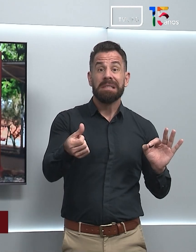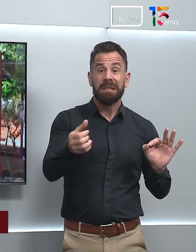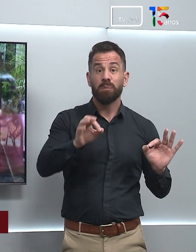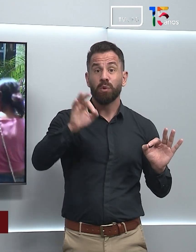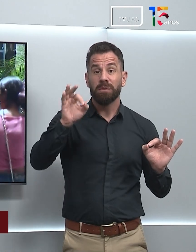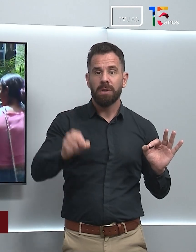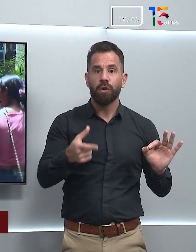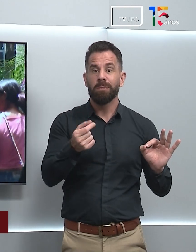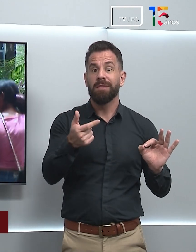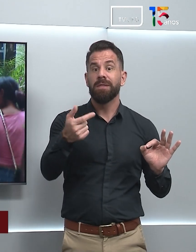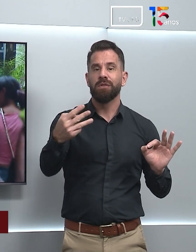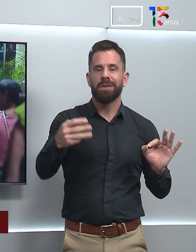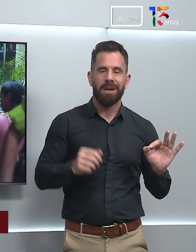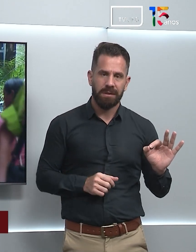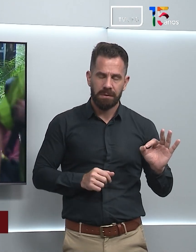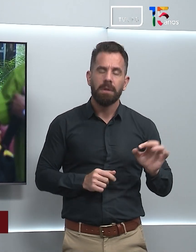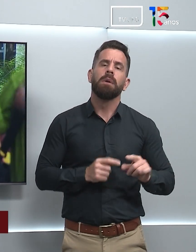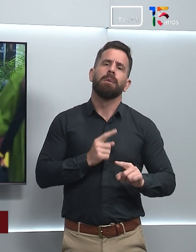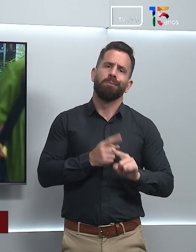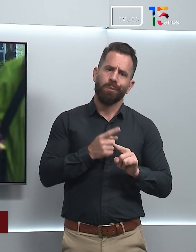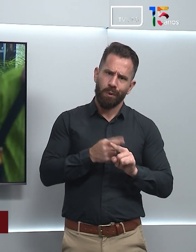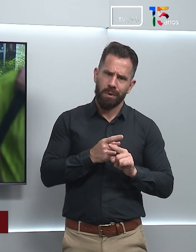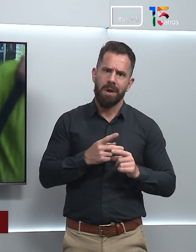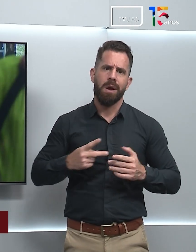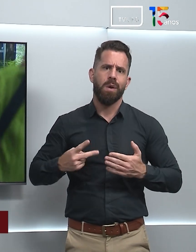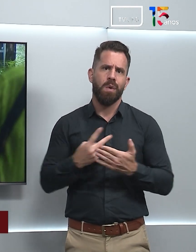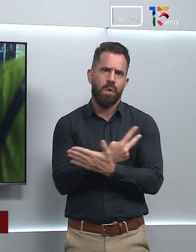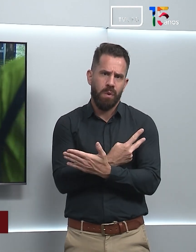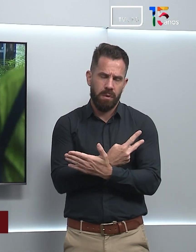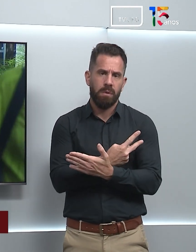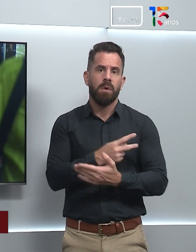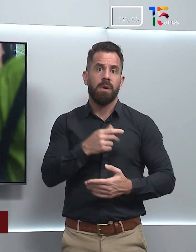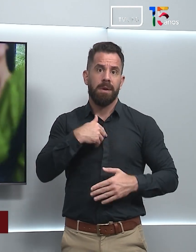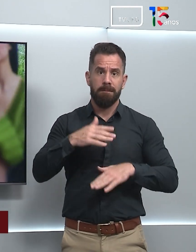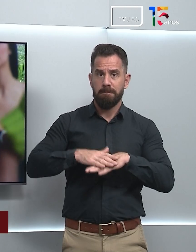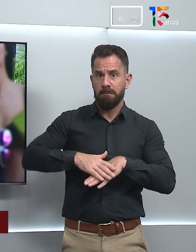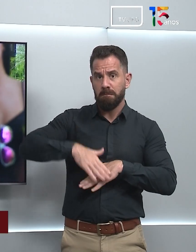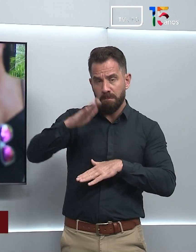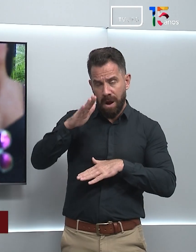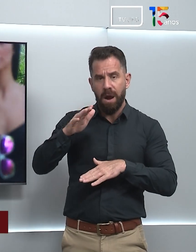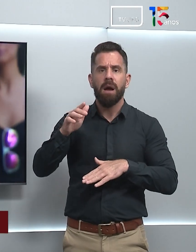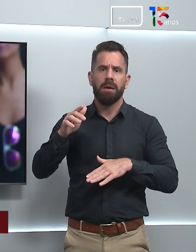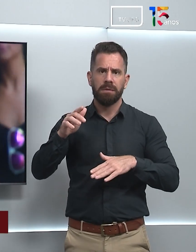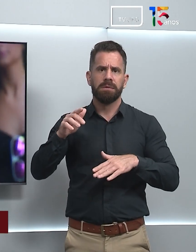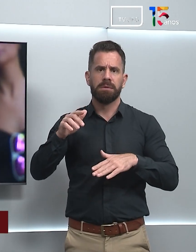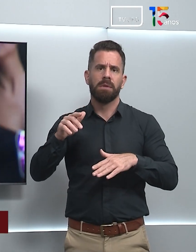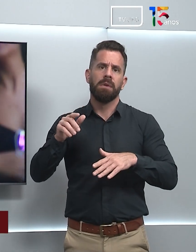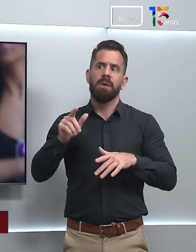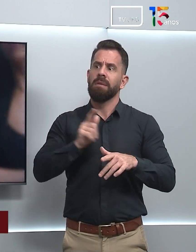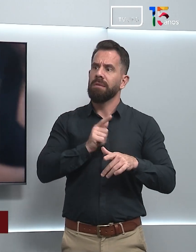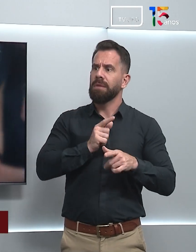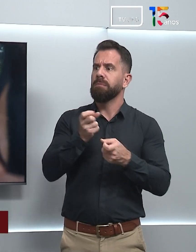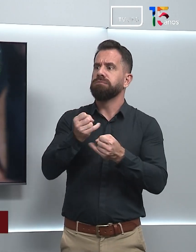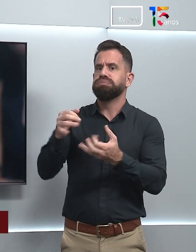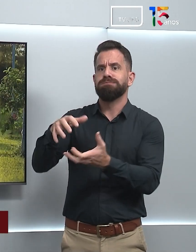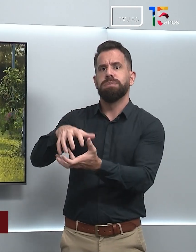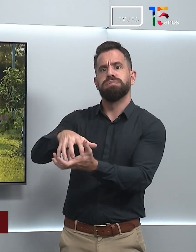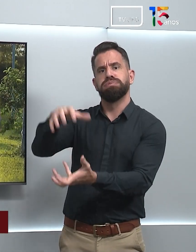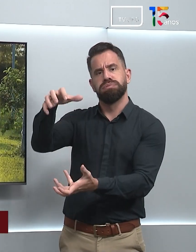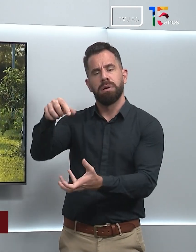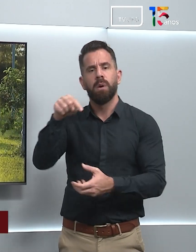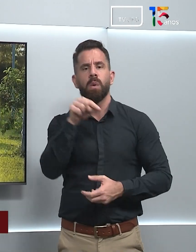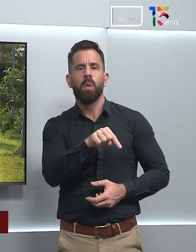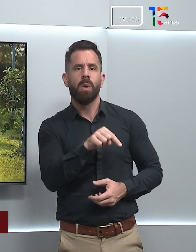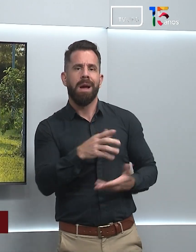2023. Esse aumento é impulsionado pela redução da taxa de fecundidade, que caiu de 2 a 3 filhos por mulher em 2000 para